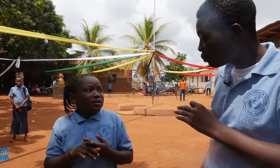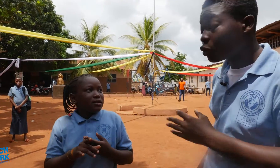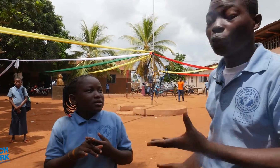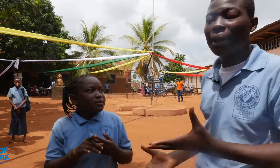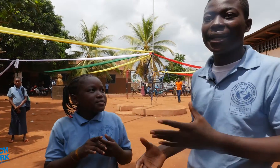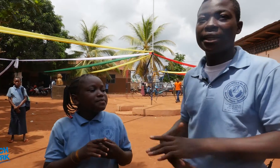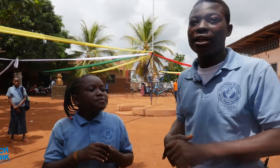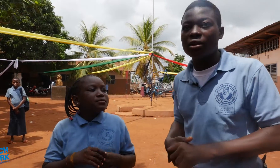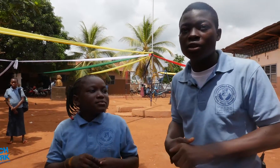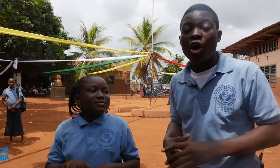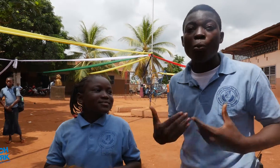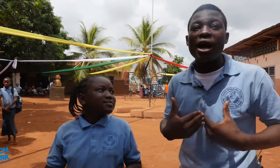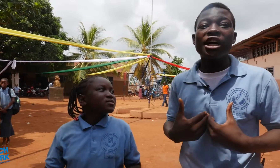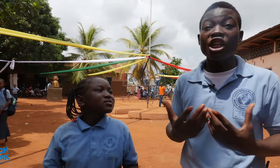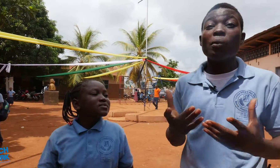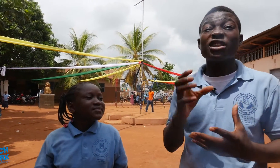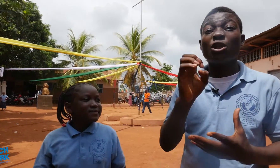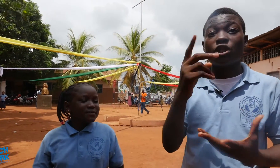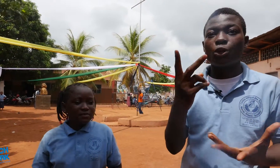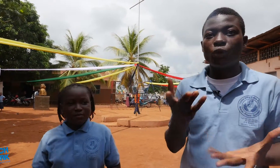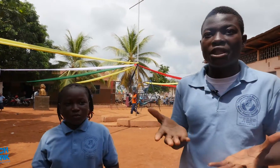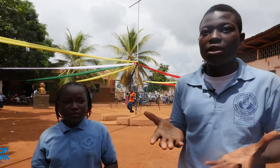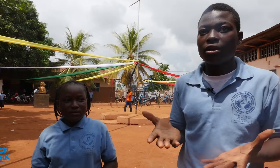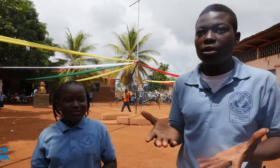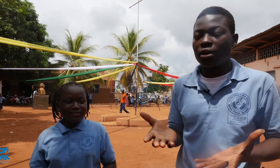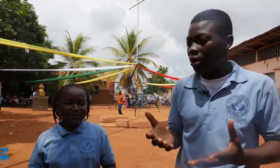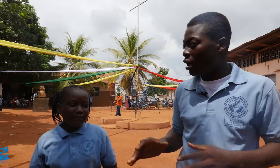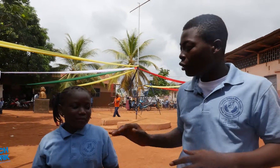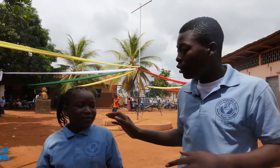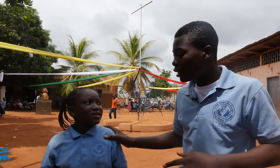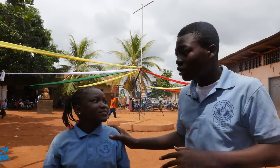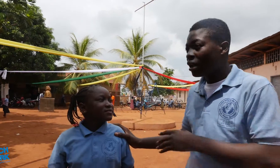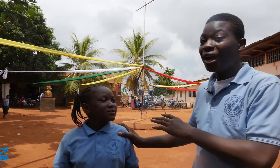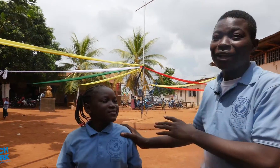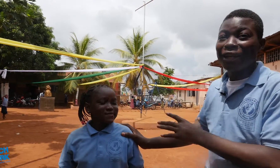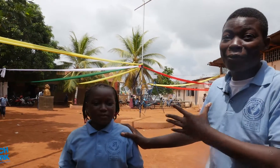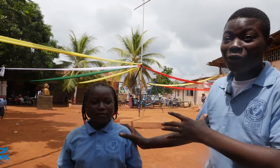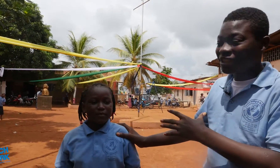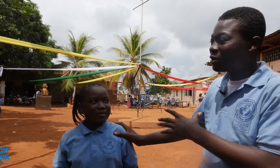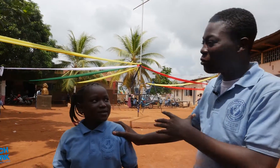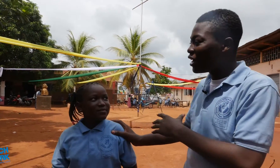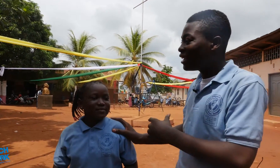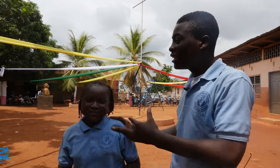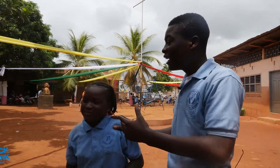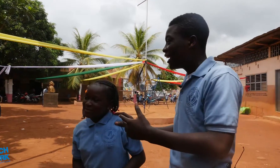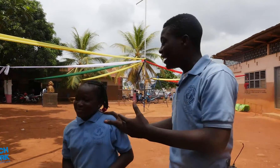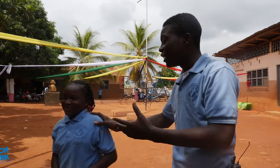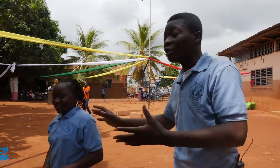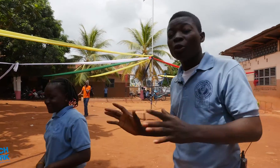Depuis la maternelle. Moi, j'ai commencé le CE2 ici. Donc, elle est plus ancienne que moi et